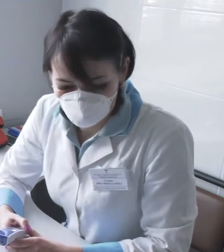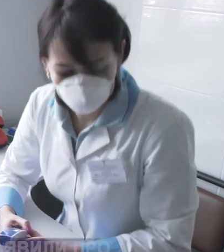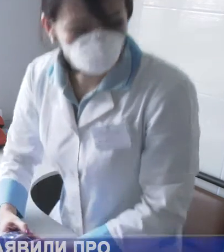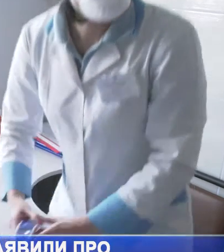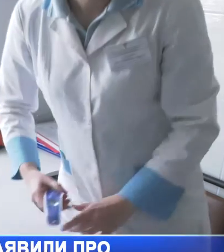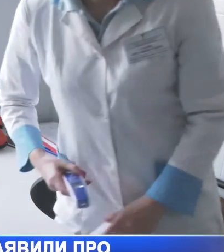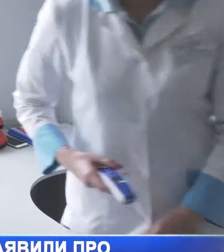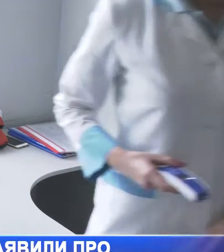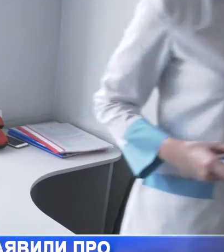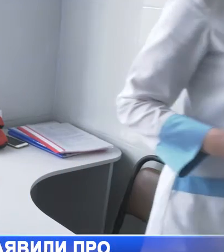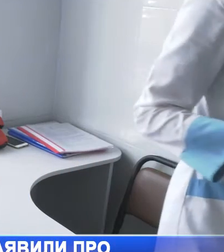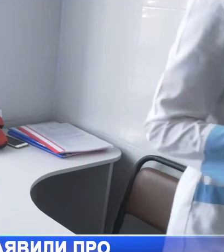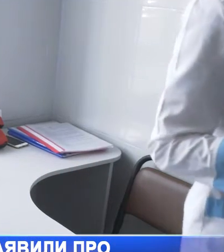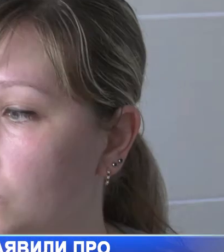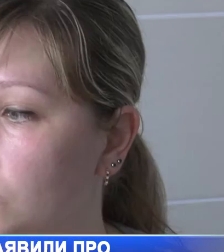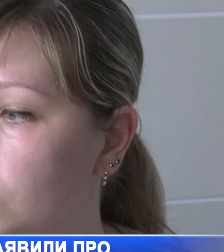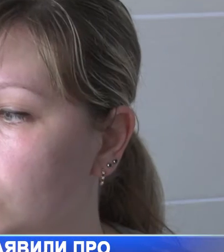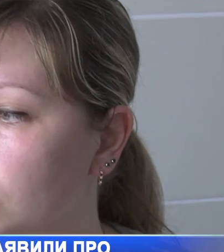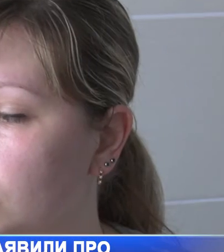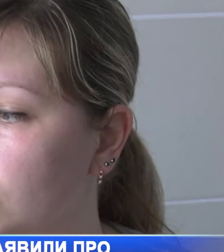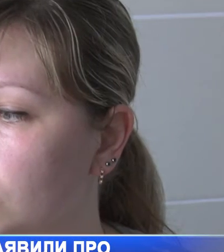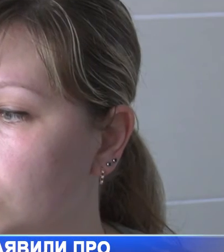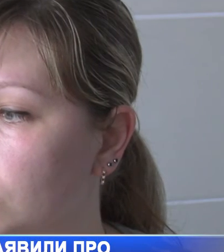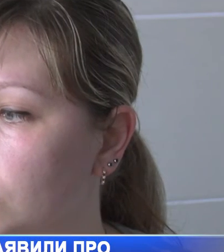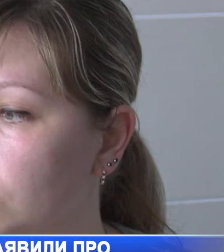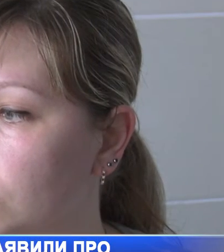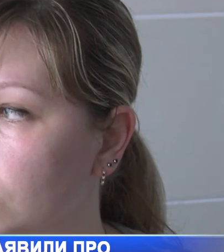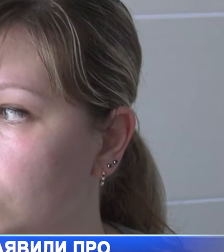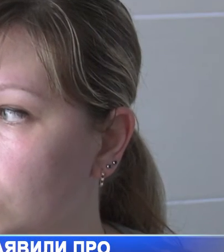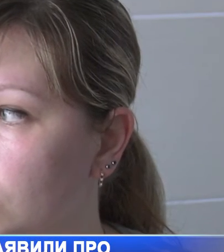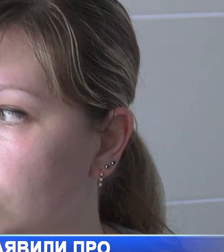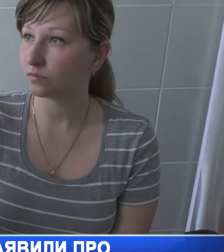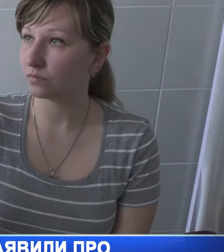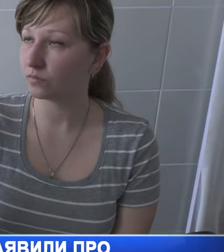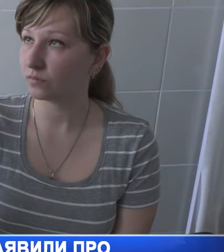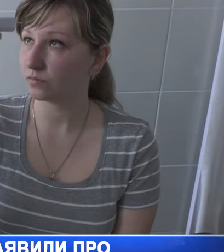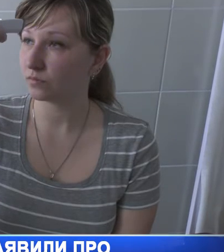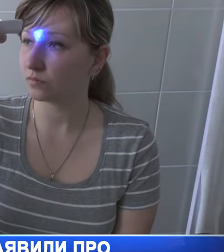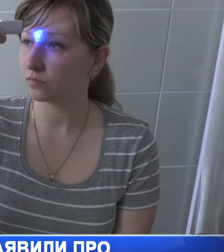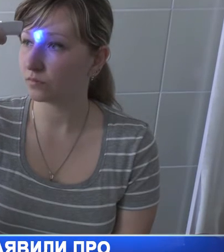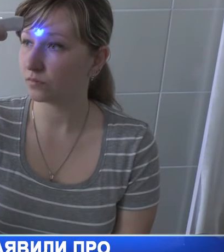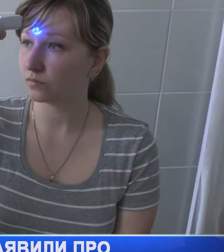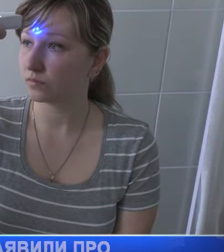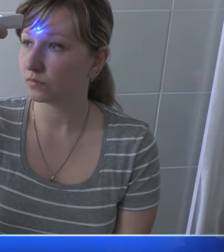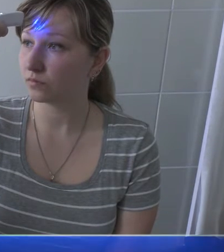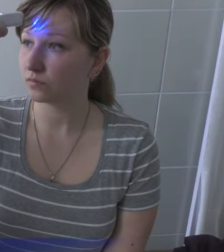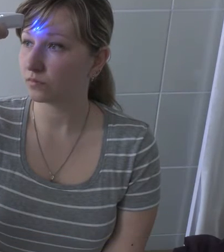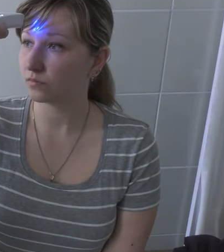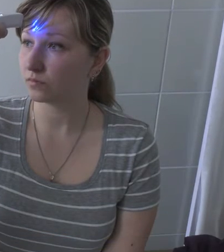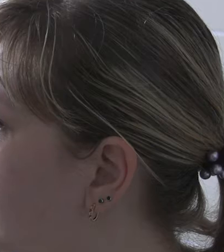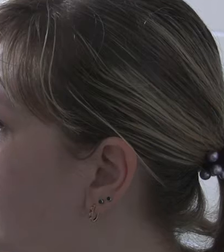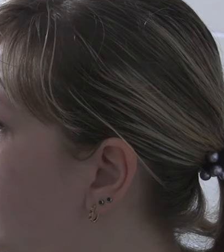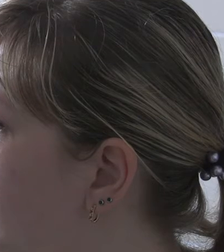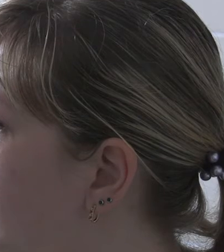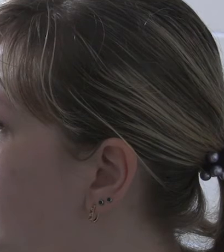За минулий тиждень більш ніж на 10 тисяч менше хворих, ніж тижнем раніше. Але в багатьох регіонах